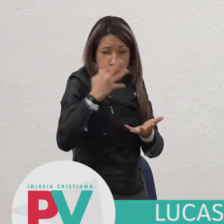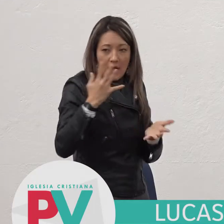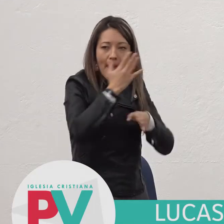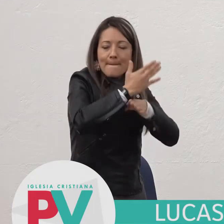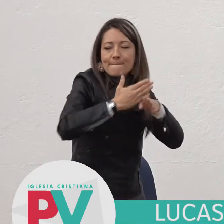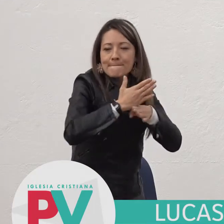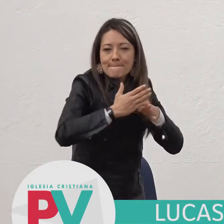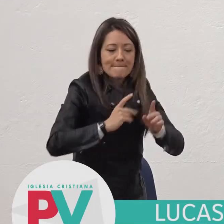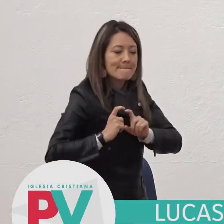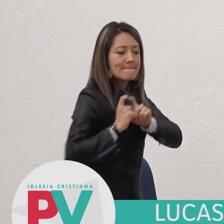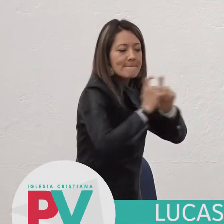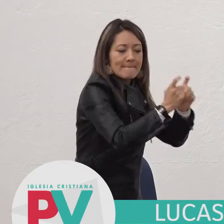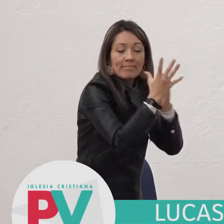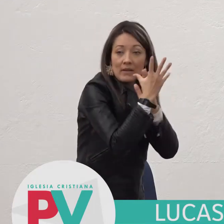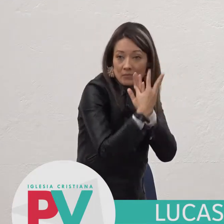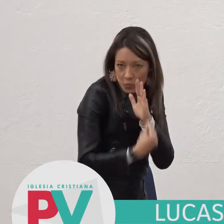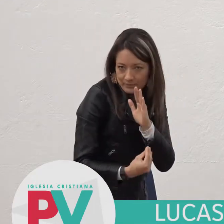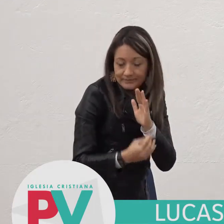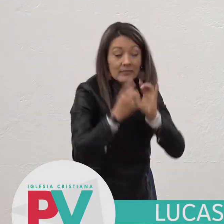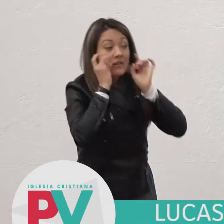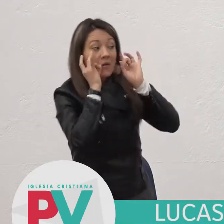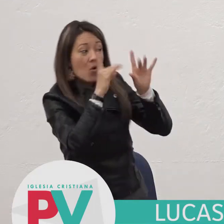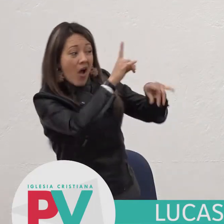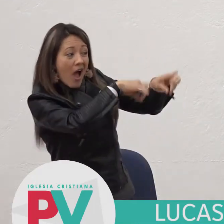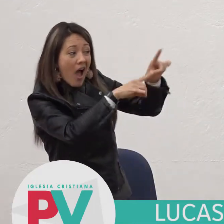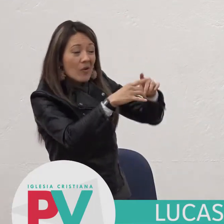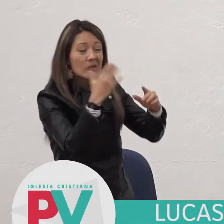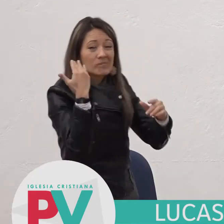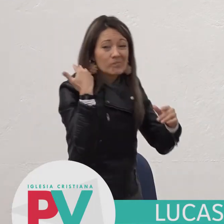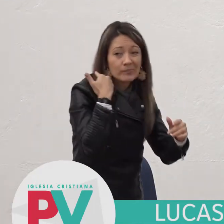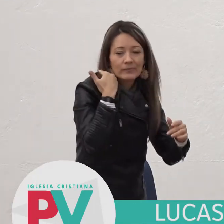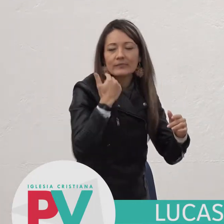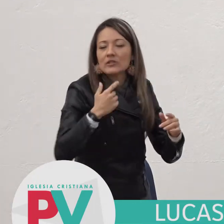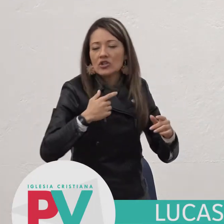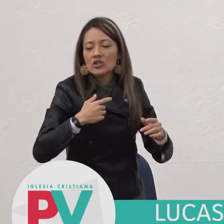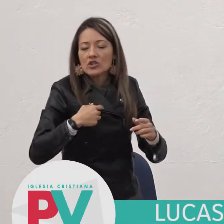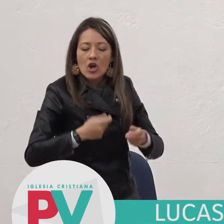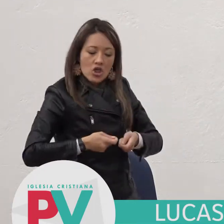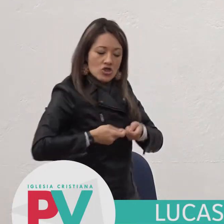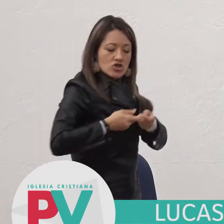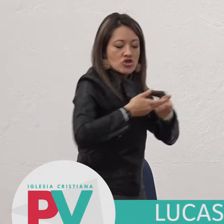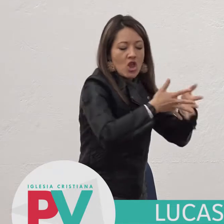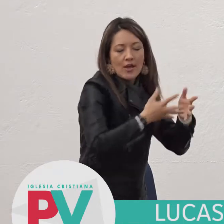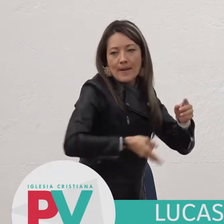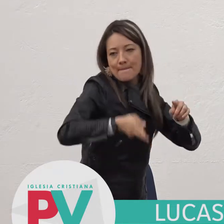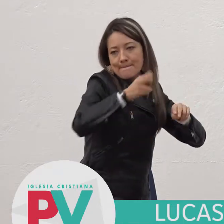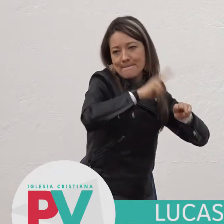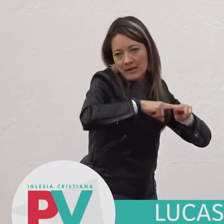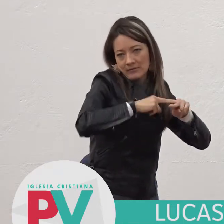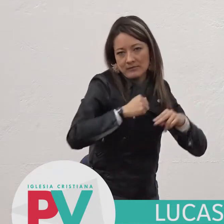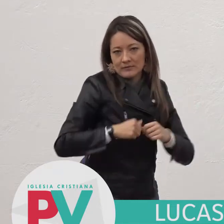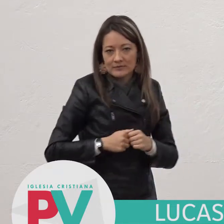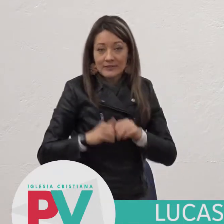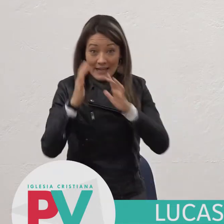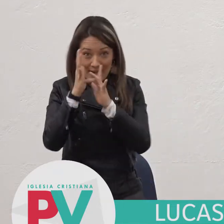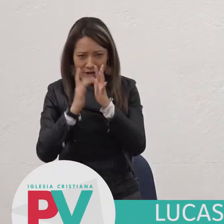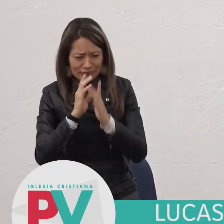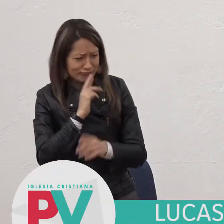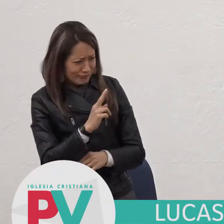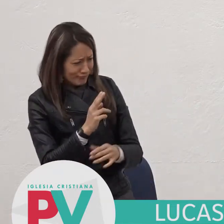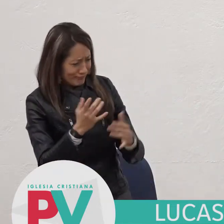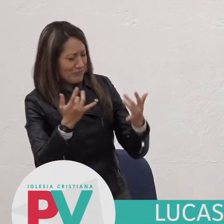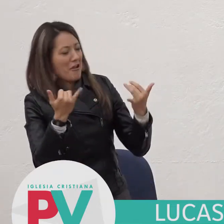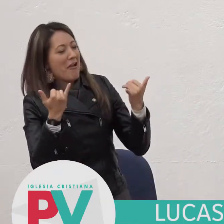los pobres, y si en algo he defraudado a alguno, se lo devuelvo cuadriplicado. Jesús le dijo, hoy